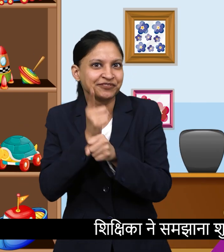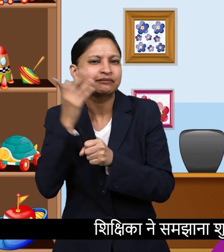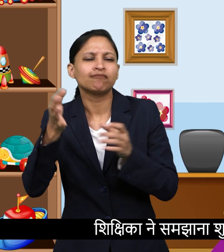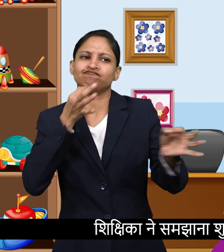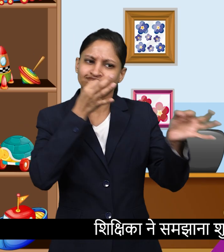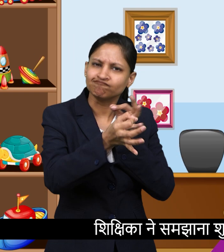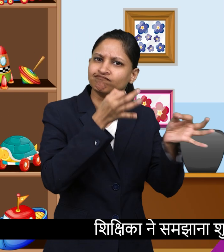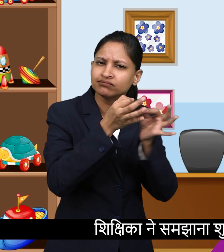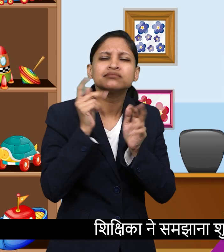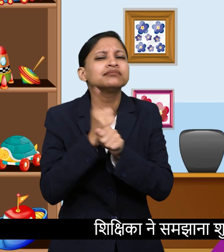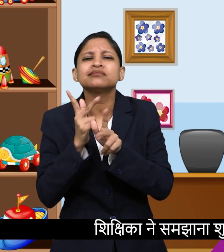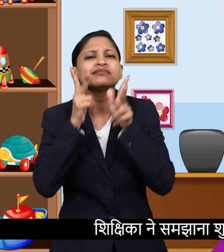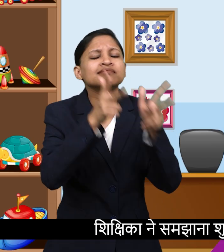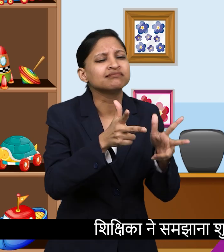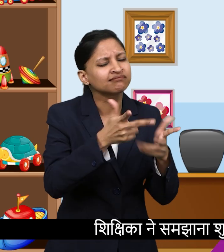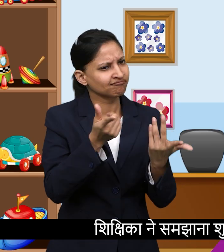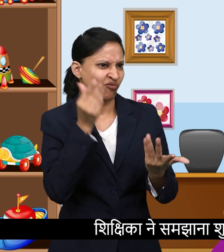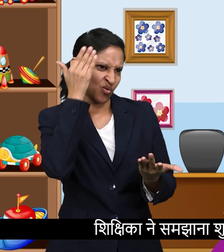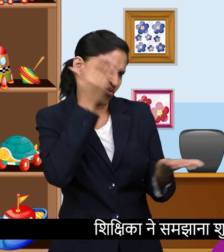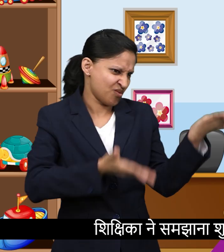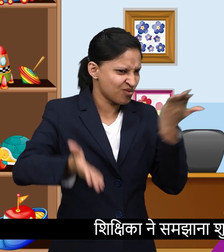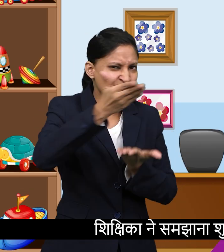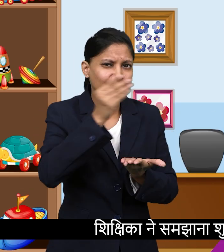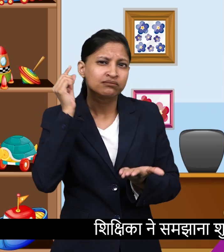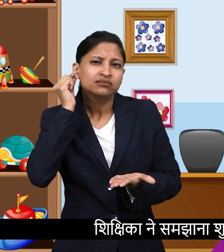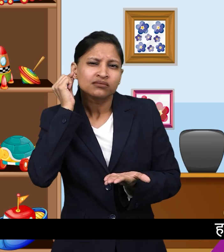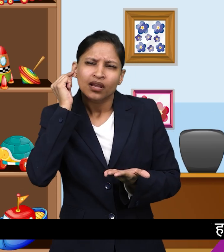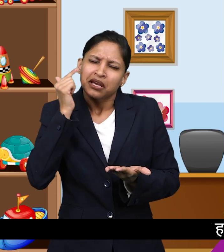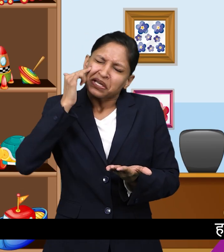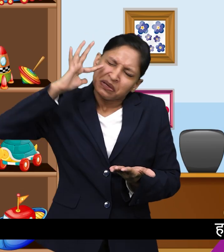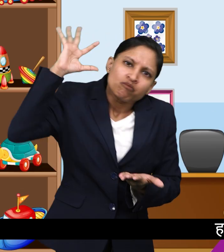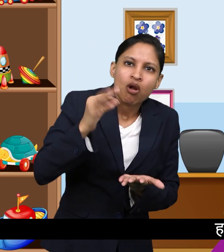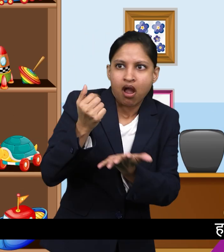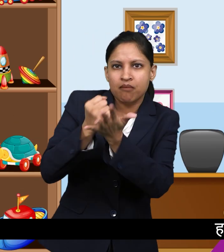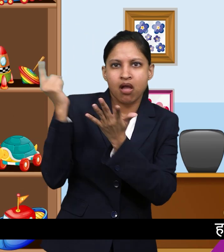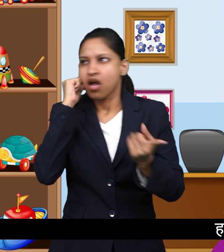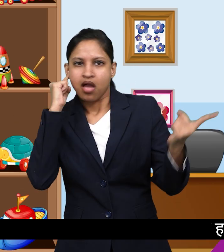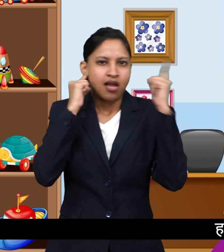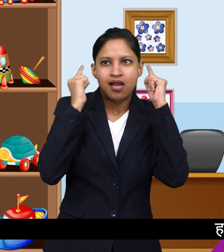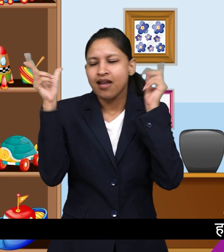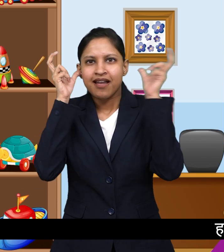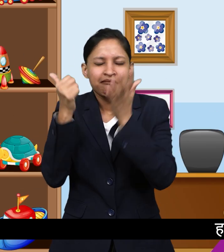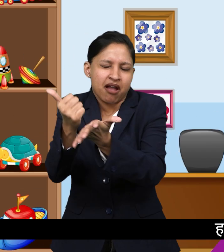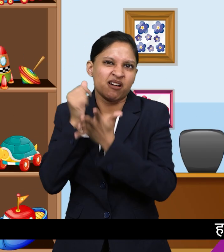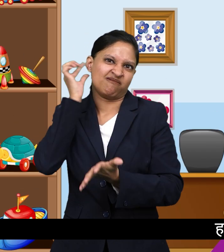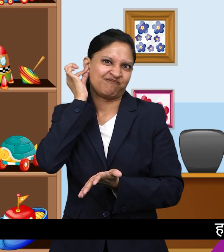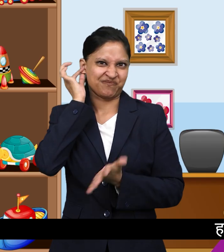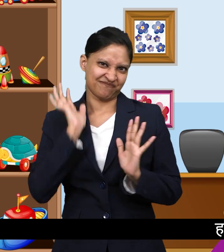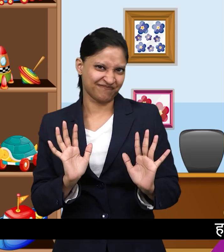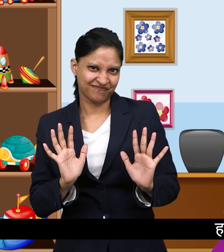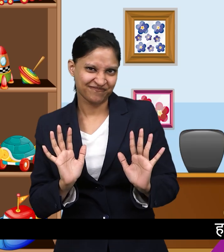शिक्षिका ने समझाना शुरू किया कि हम अच्छी तरह जानते हैं कि कान हमें सुनने में मदद करते हैं।